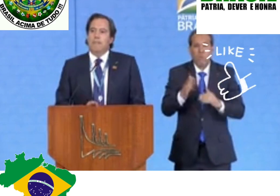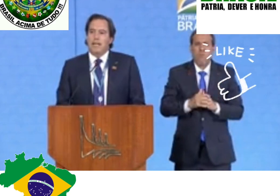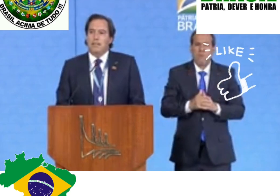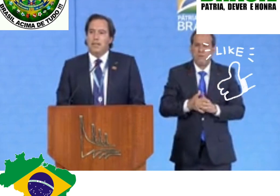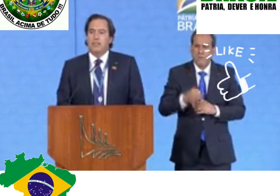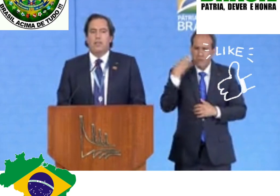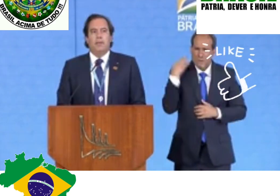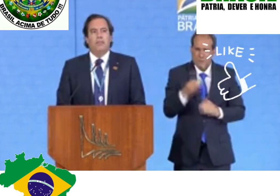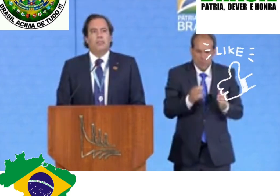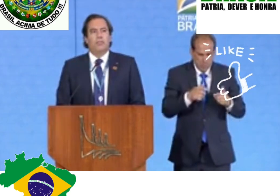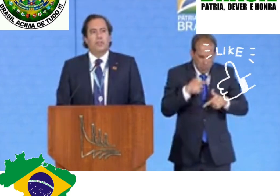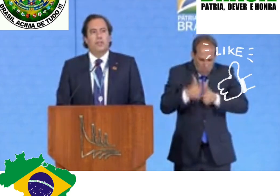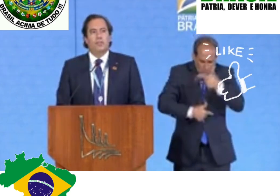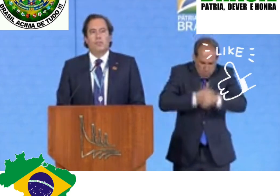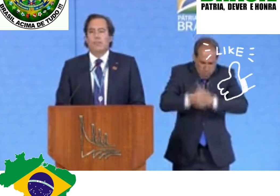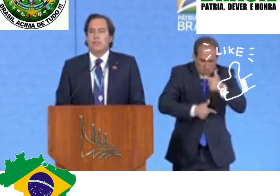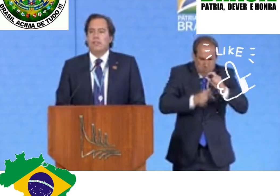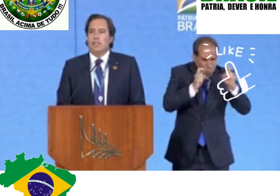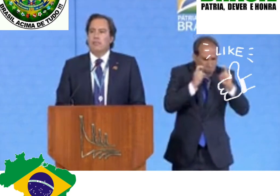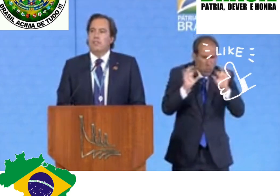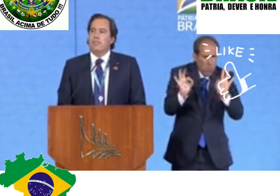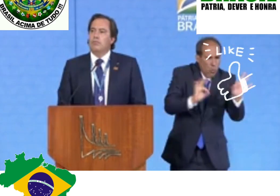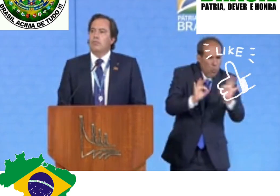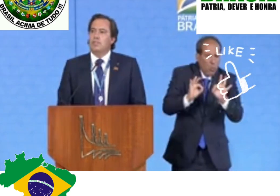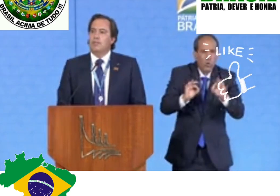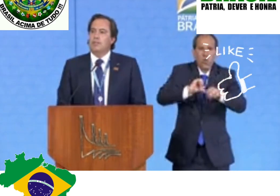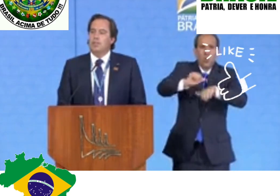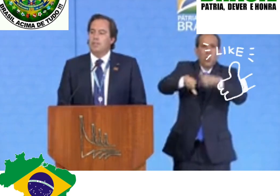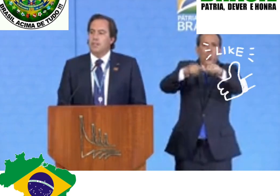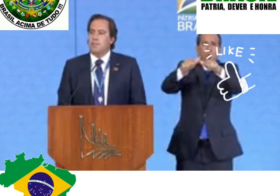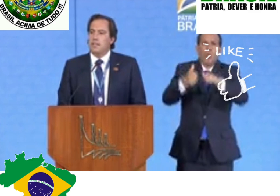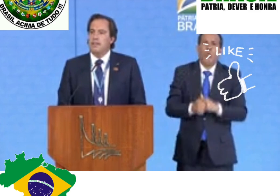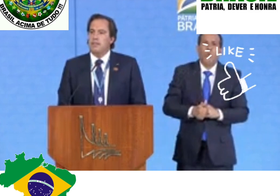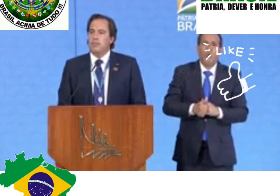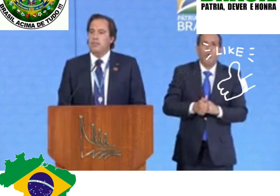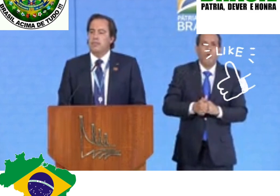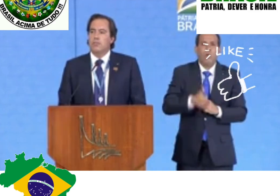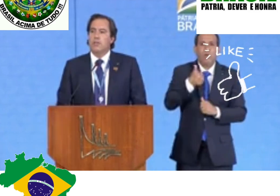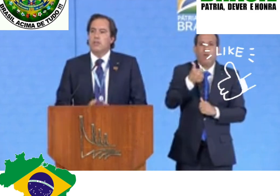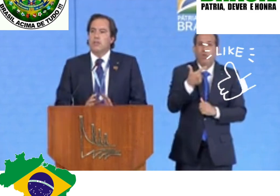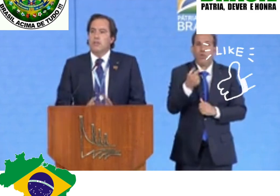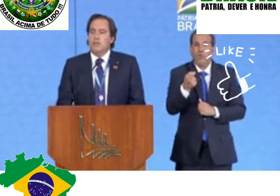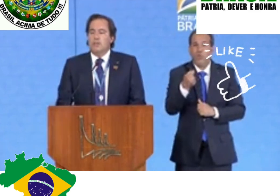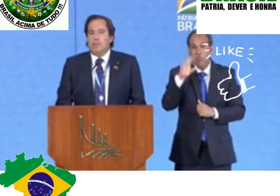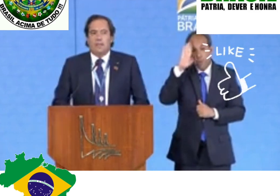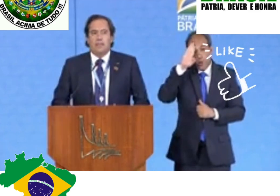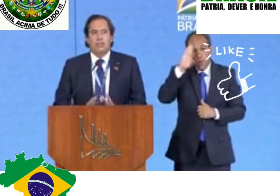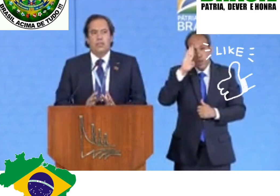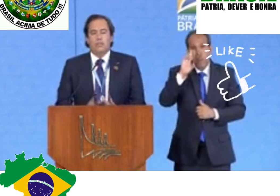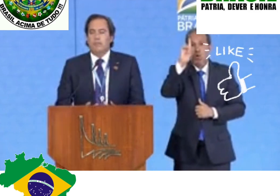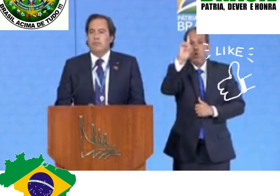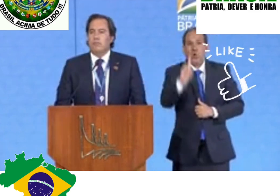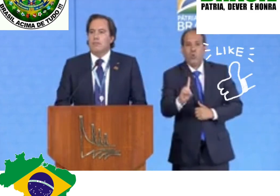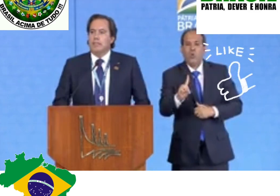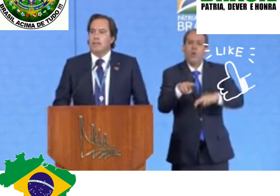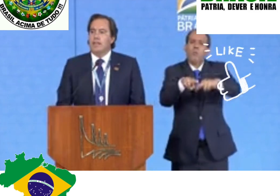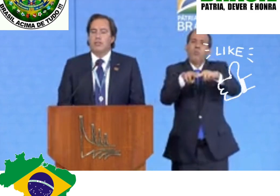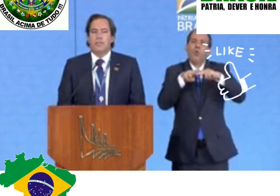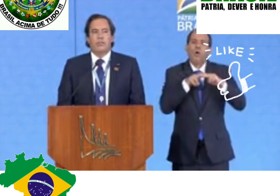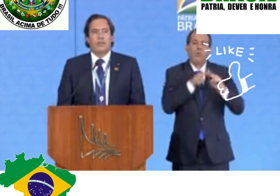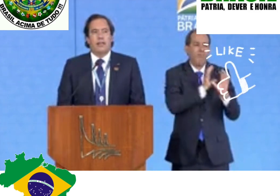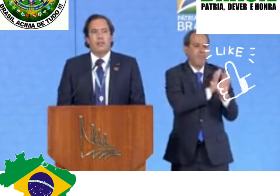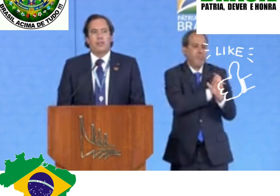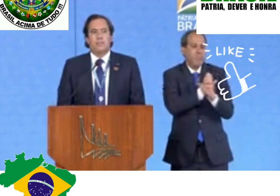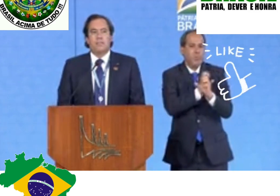meritocraticamente, matematicamente, trocamos 105 dos 120 principais executivos por uma questão